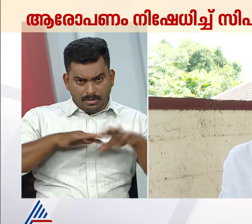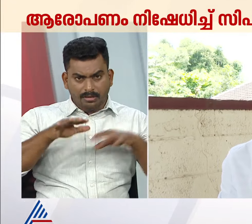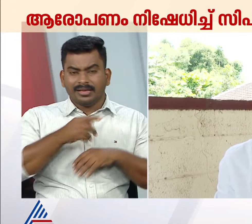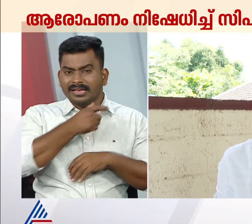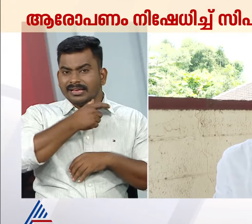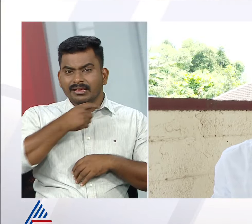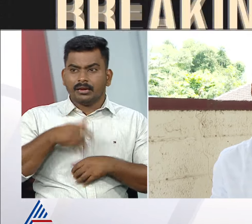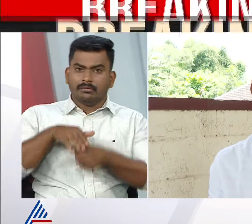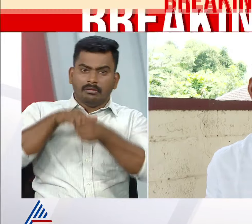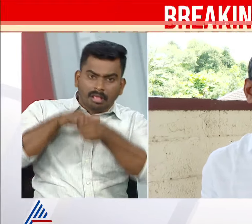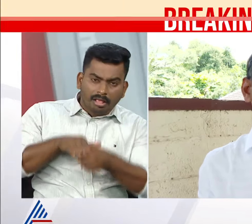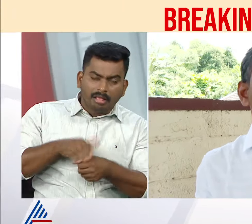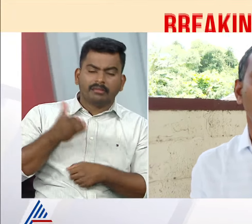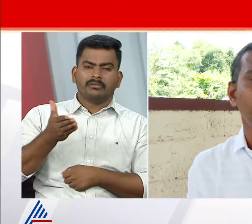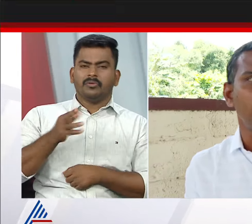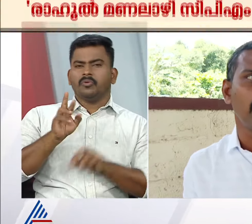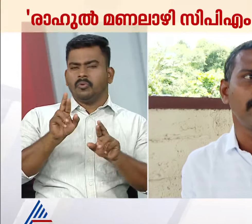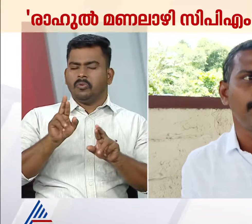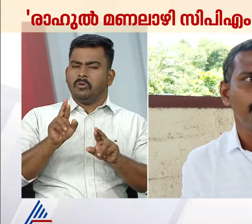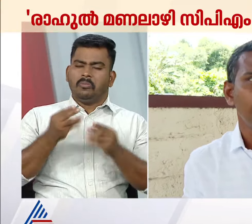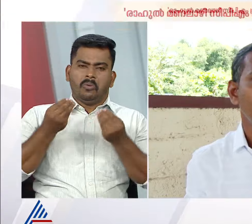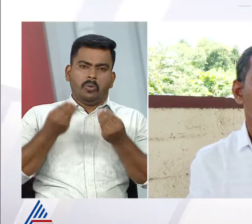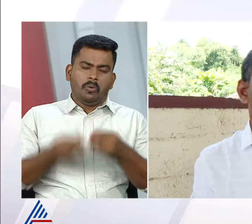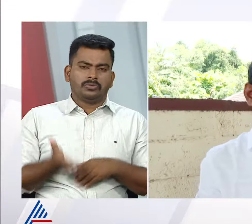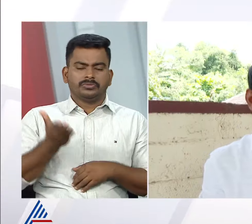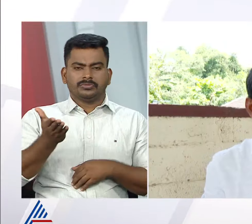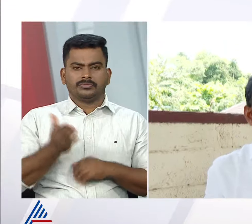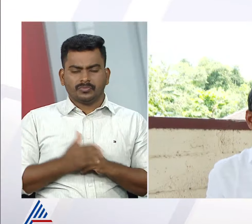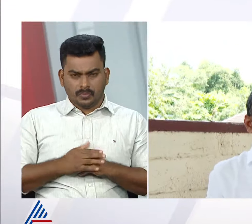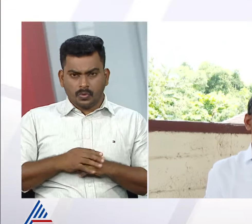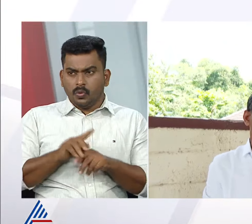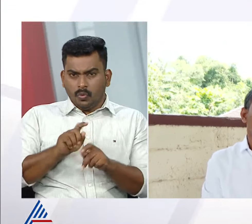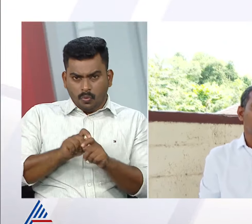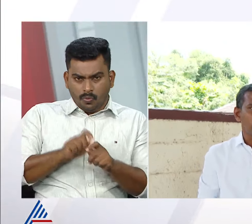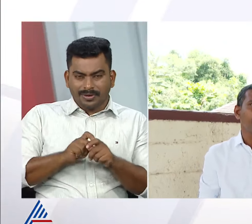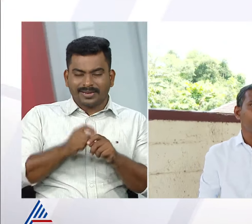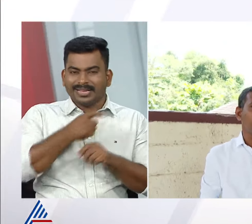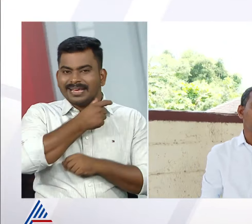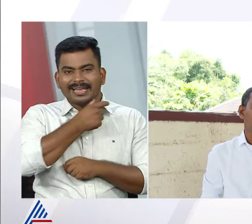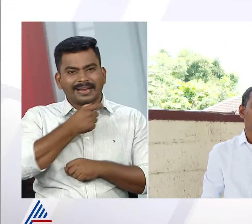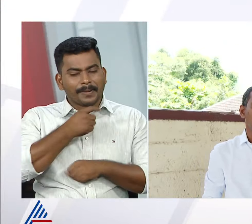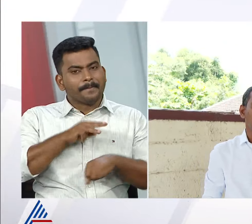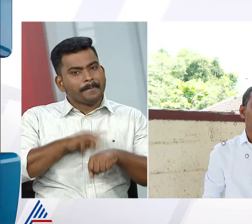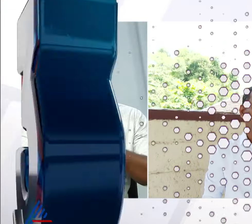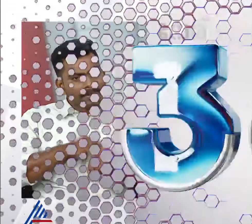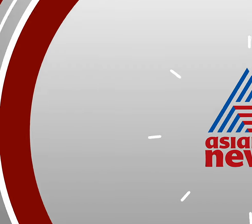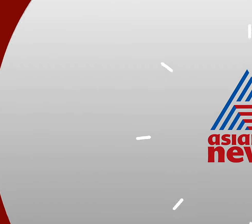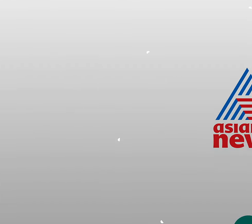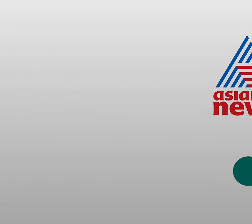അബദ്ധത്തിൽ കൊണ്ട് ആ പാവത്തിന് പോയി പെടുത്തി എന്നുള്ളതാണ് നമ്മുടെ ഒരു അഭിപ്രായമുള്ളത്. പാർട്ടി മെമ്പറാണ്, ബ്രാഞ്ച് മെമ്പറാണ്.